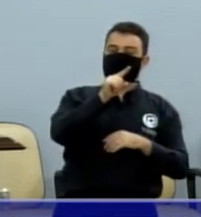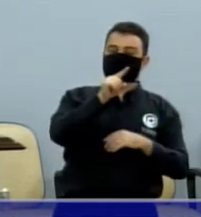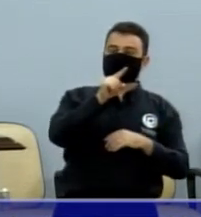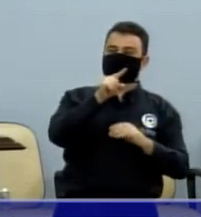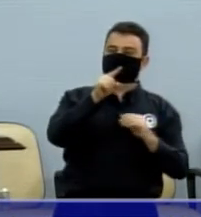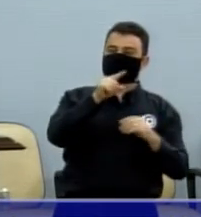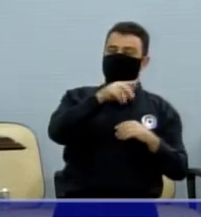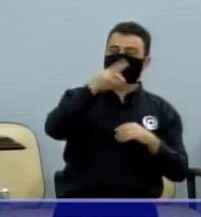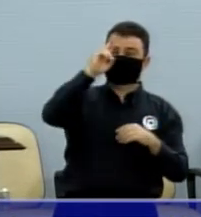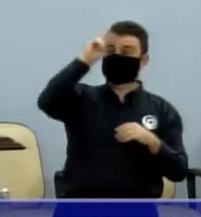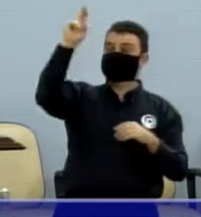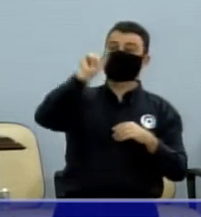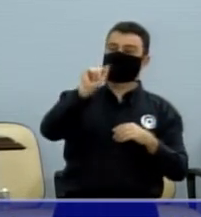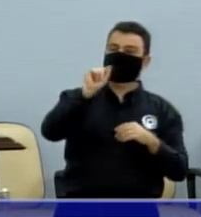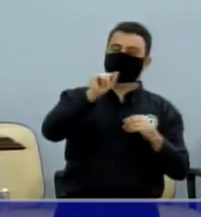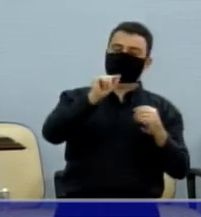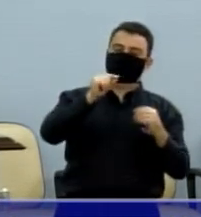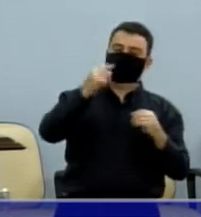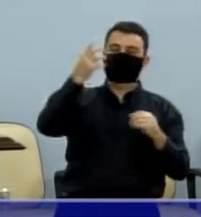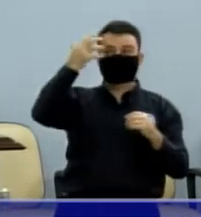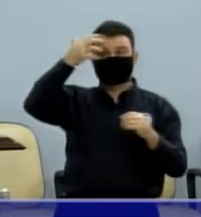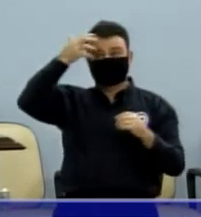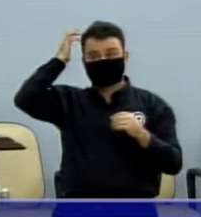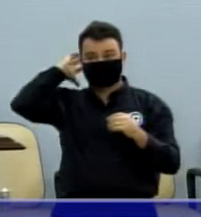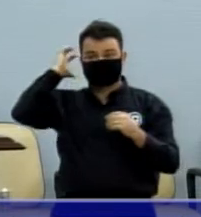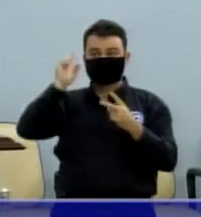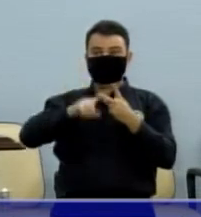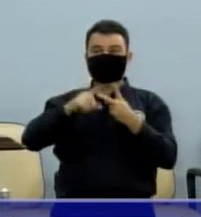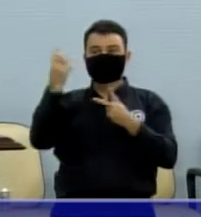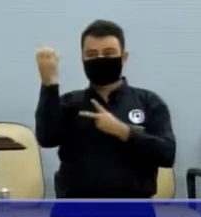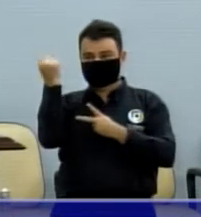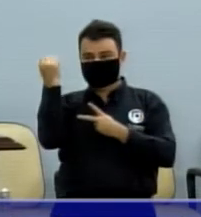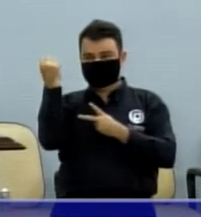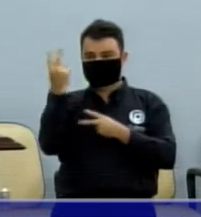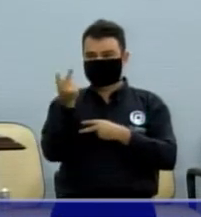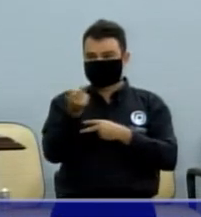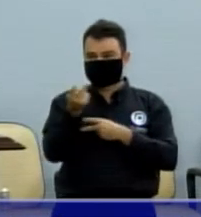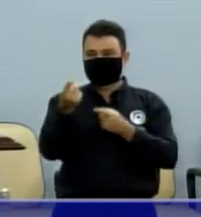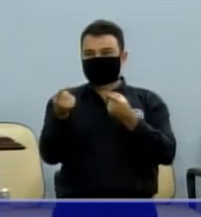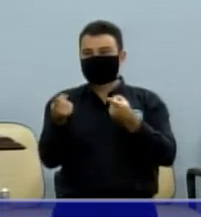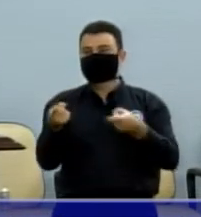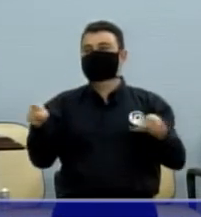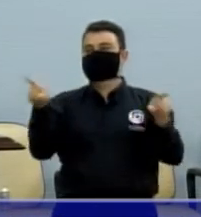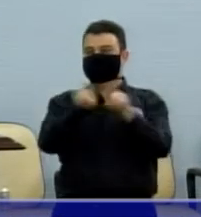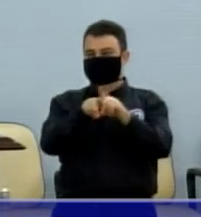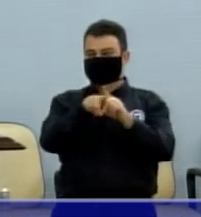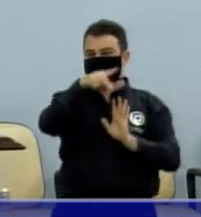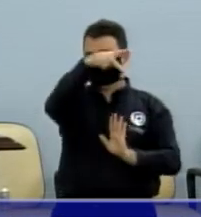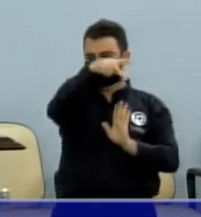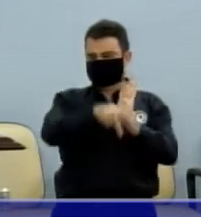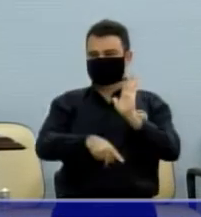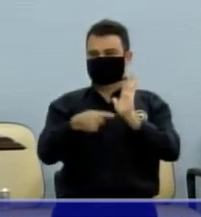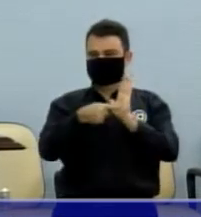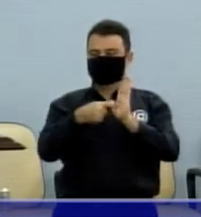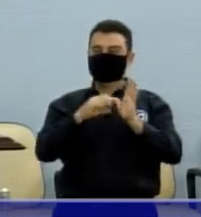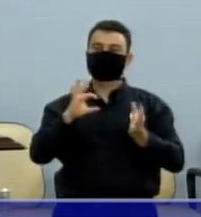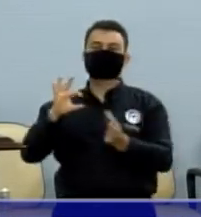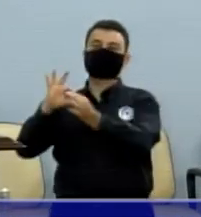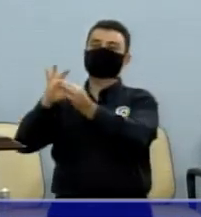e da Família. Vou me aprofundar um pouquinho mais. Um projeto de lei da Câmara Federal, deu entrada na Câmara